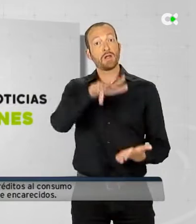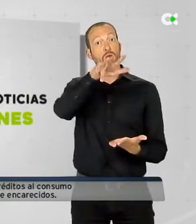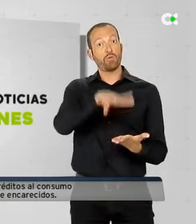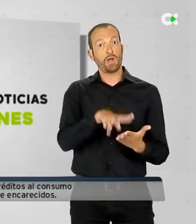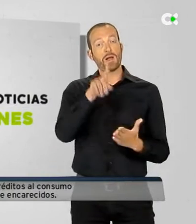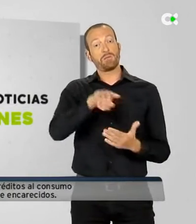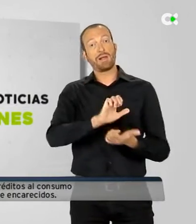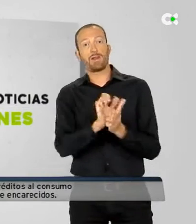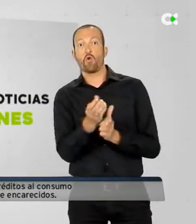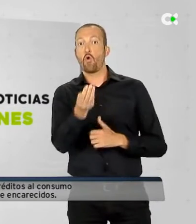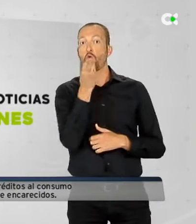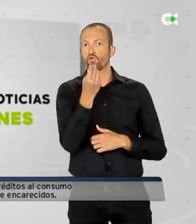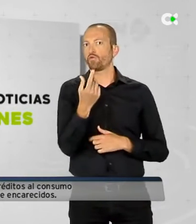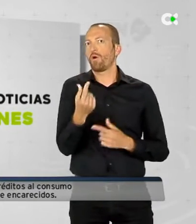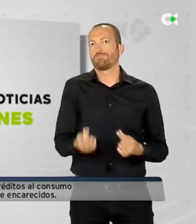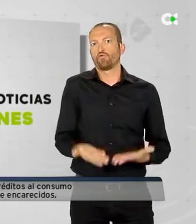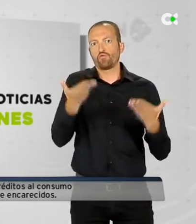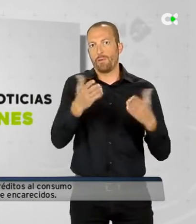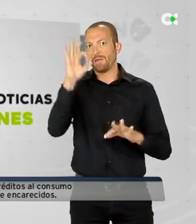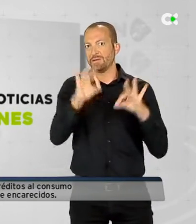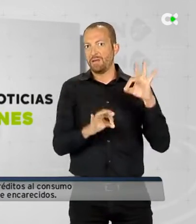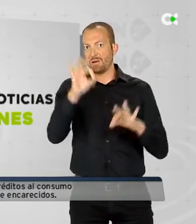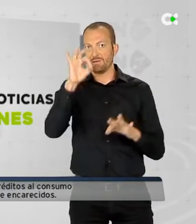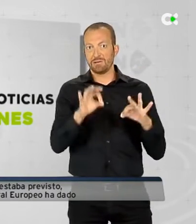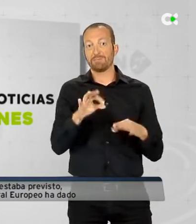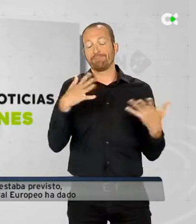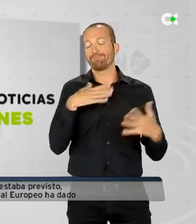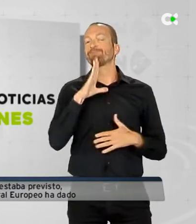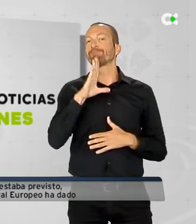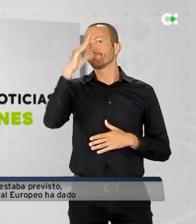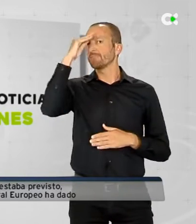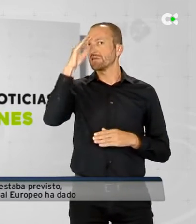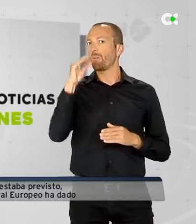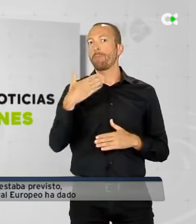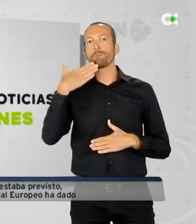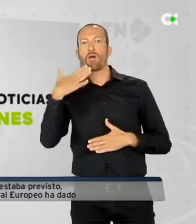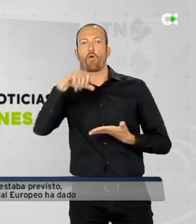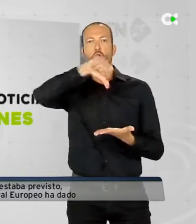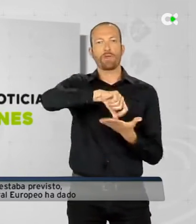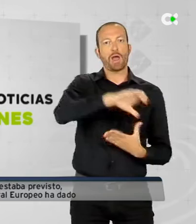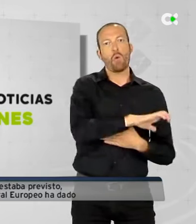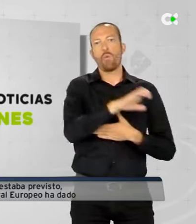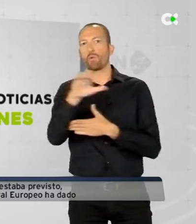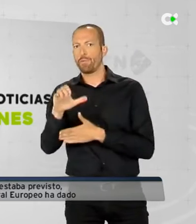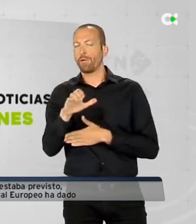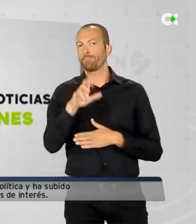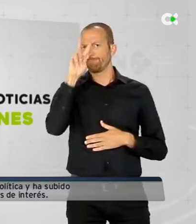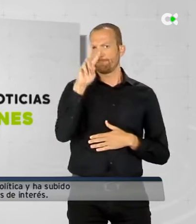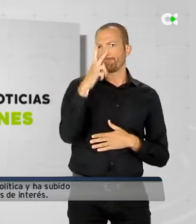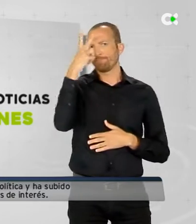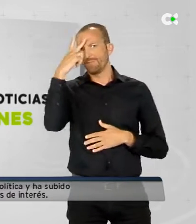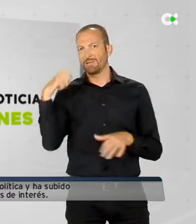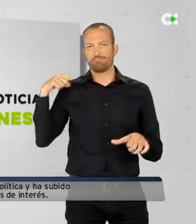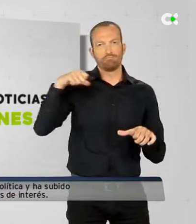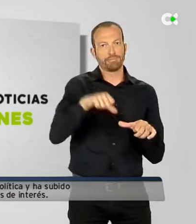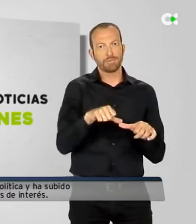Hipotecas y créditos al consumo van a verse encarecidos. Tal y como estaba previsto, el Banco Central Europeo ha dado un giro a su